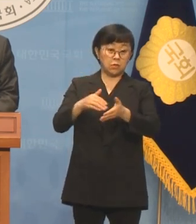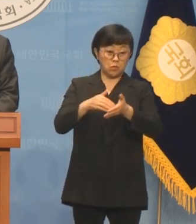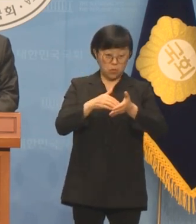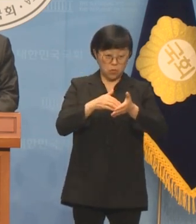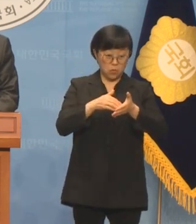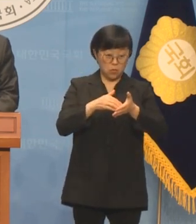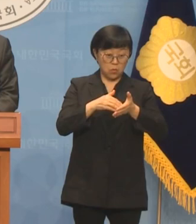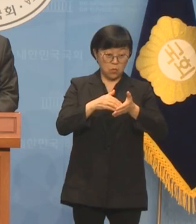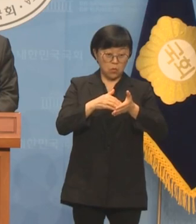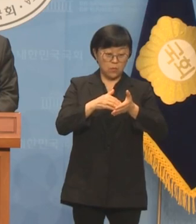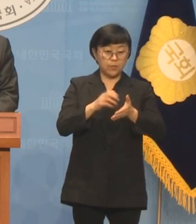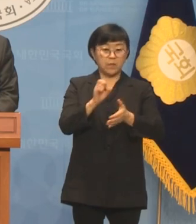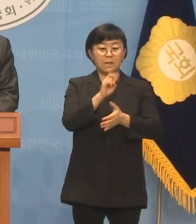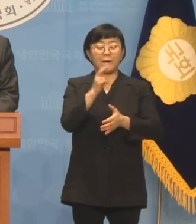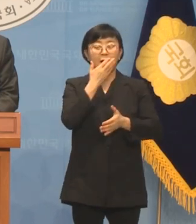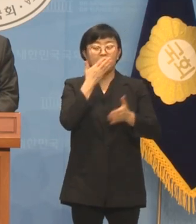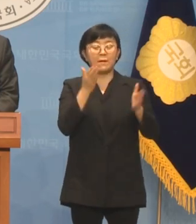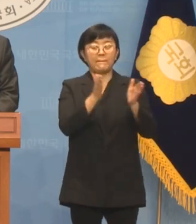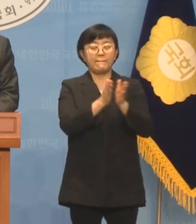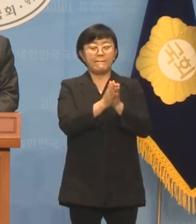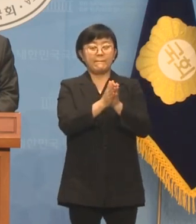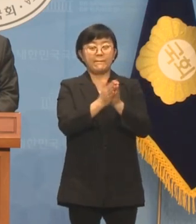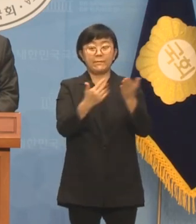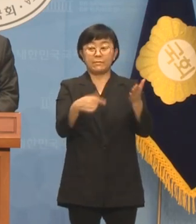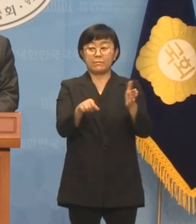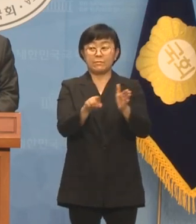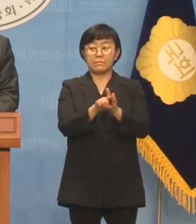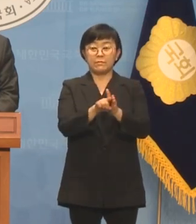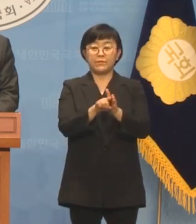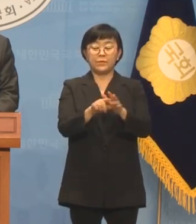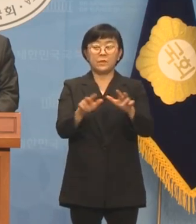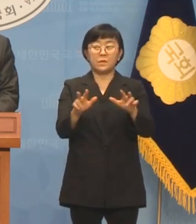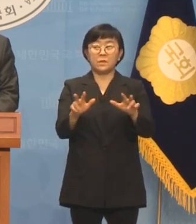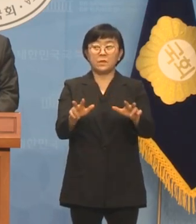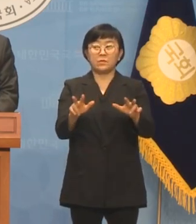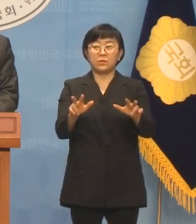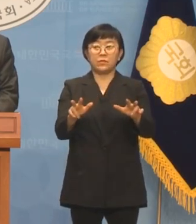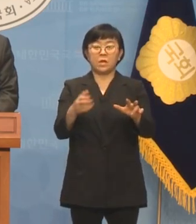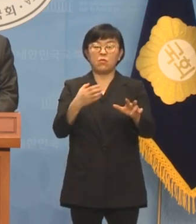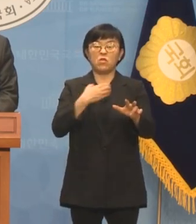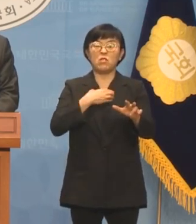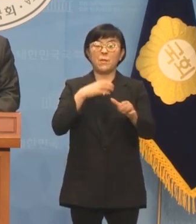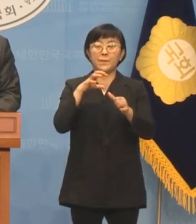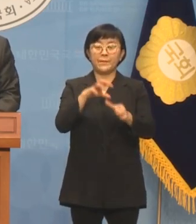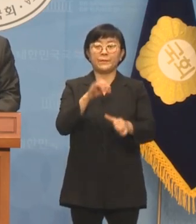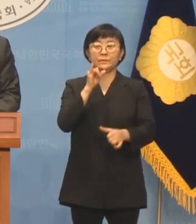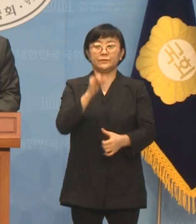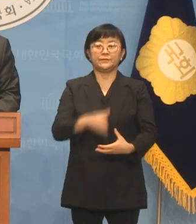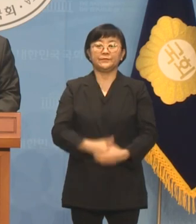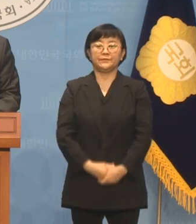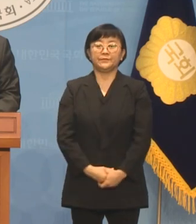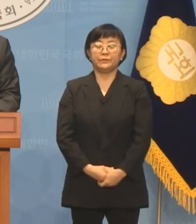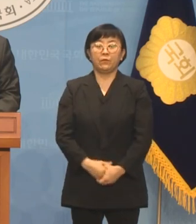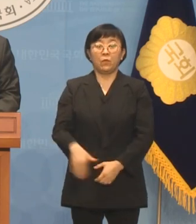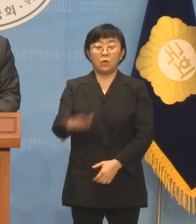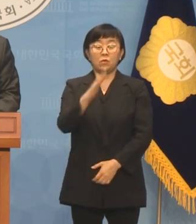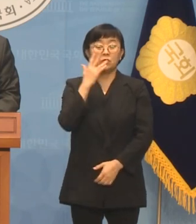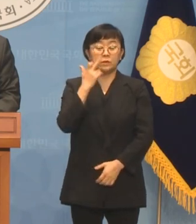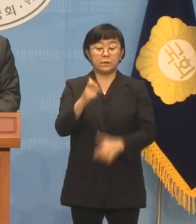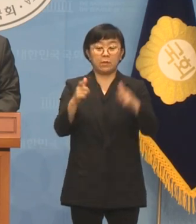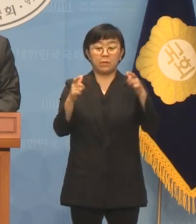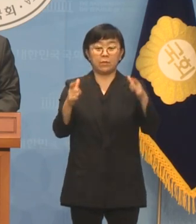인해가지고 야베이한 의해가지고 지금 위협을 받고 있습니다. 우리 울산은